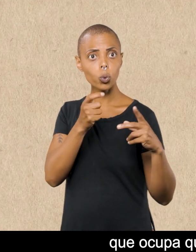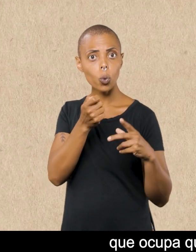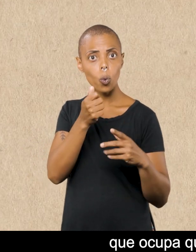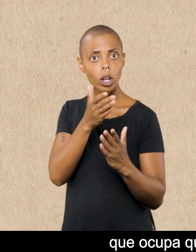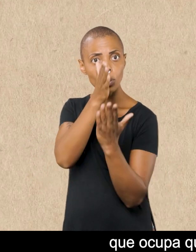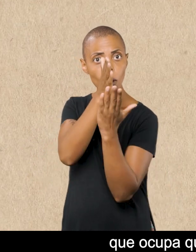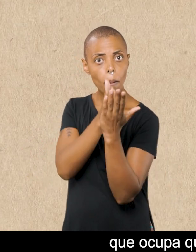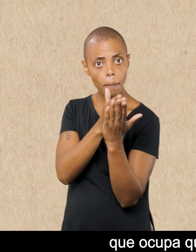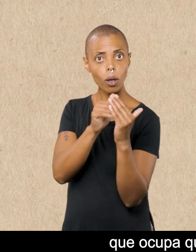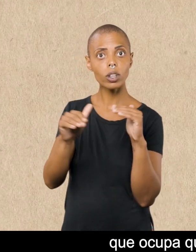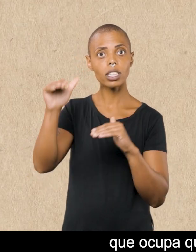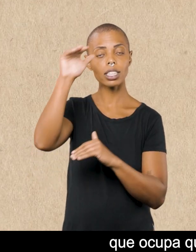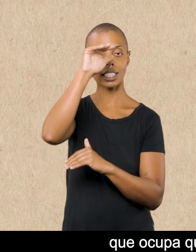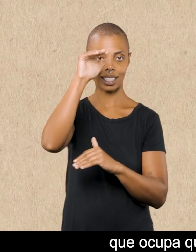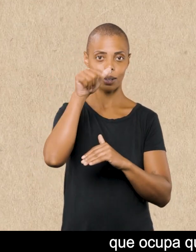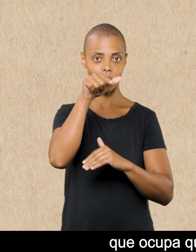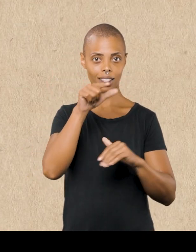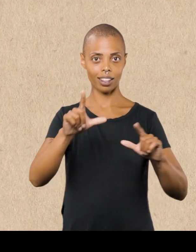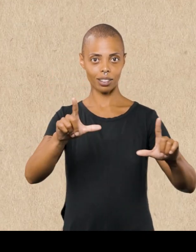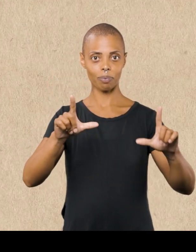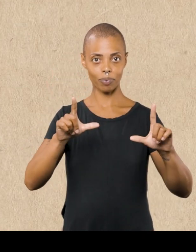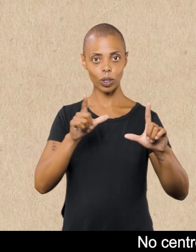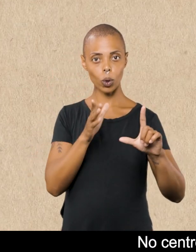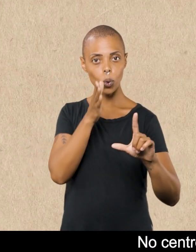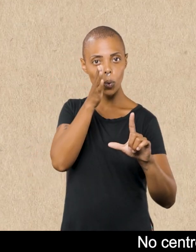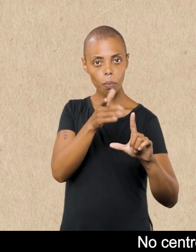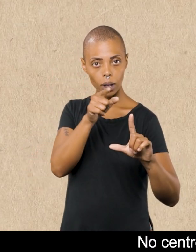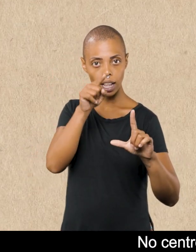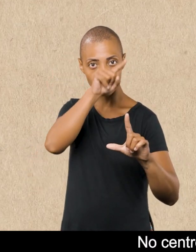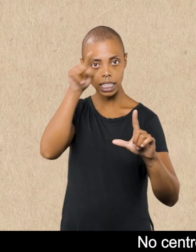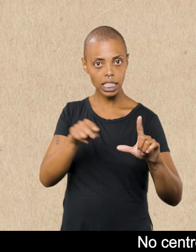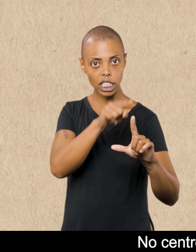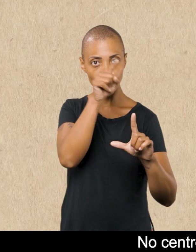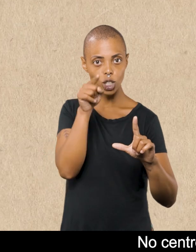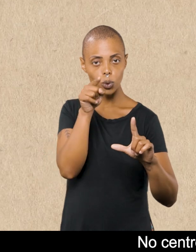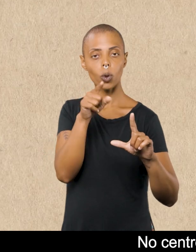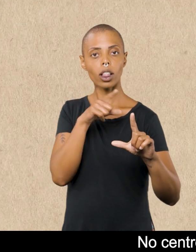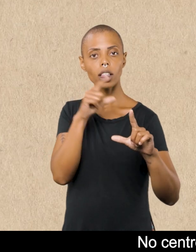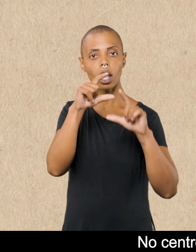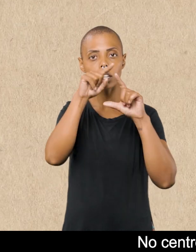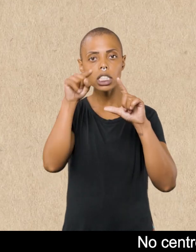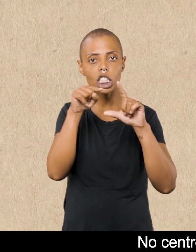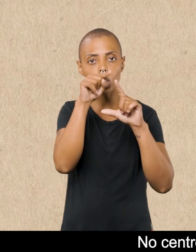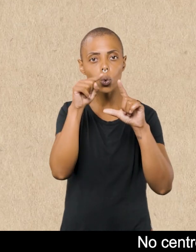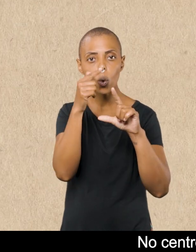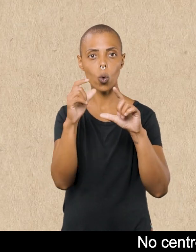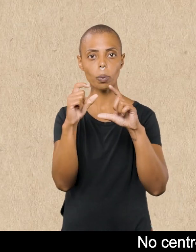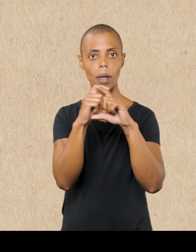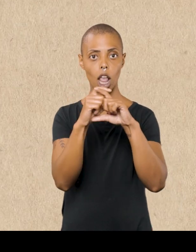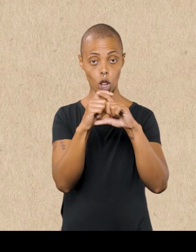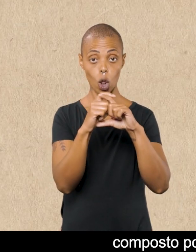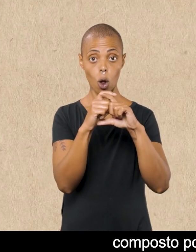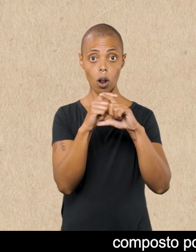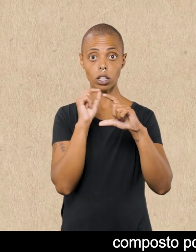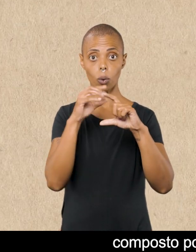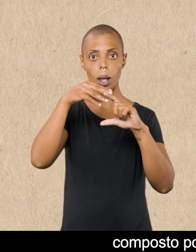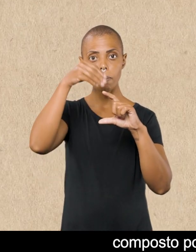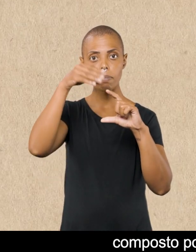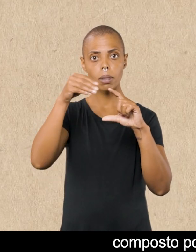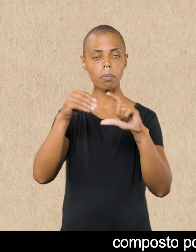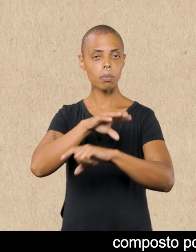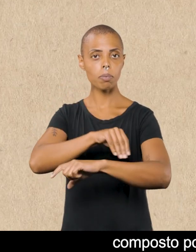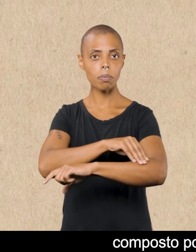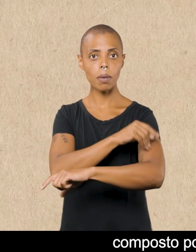Na aquarela, temos um grande círculo que ocupa quase toda a porção central e superior do trabalho. No centro deste